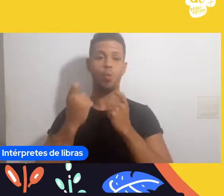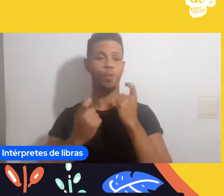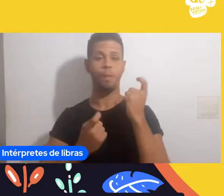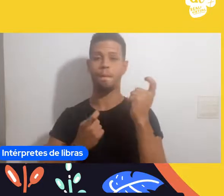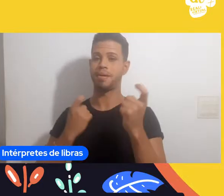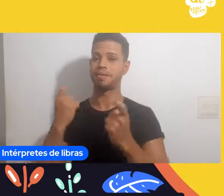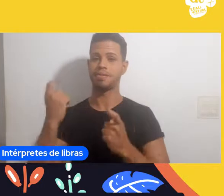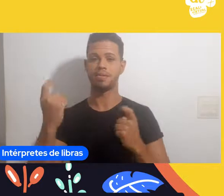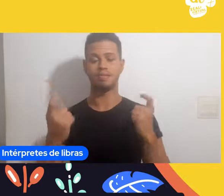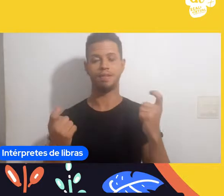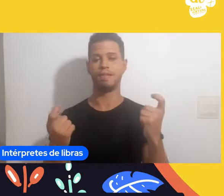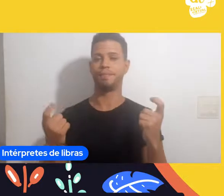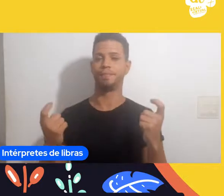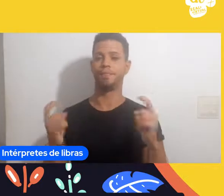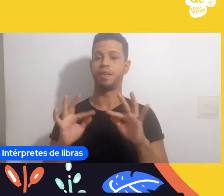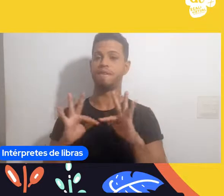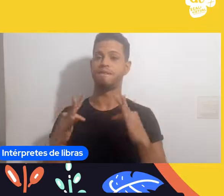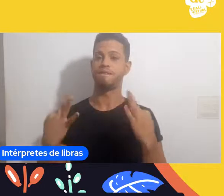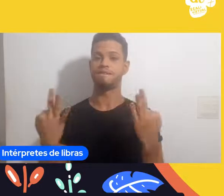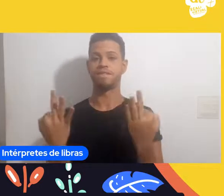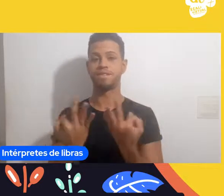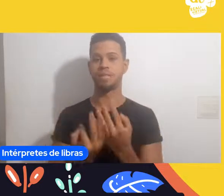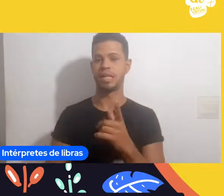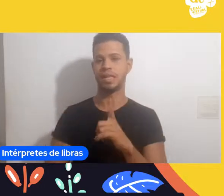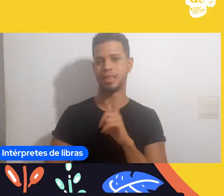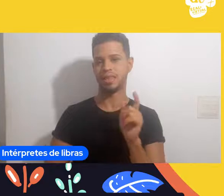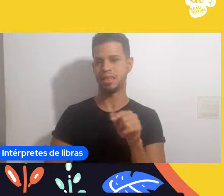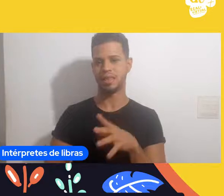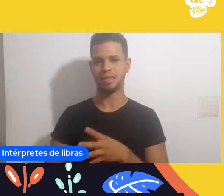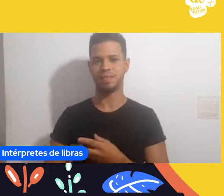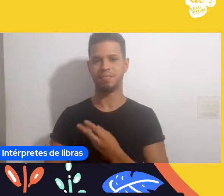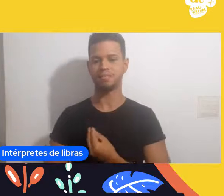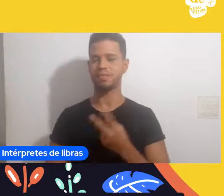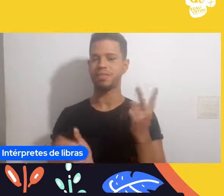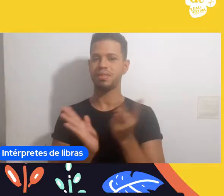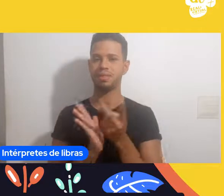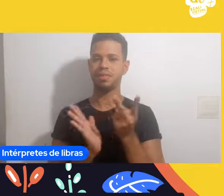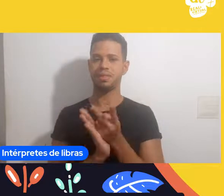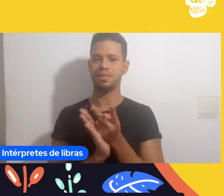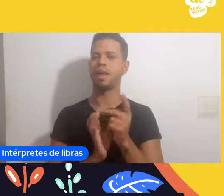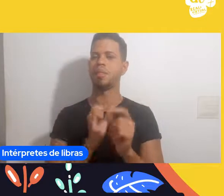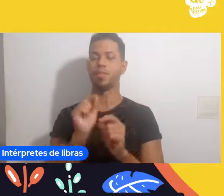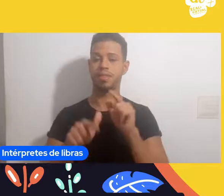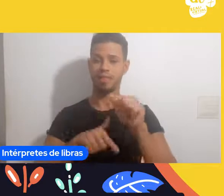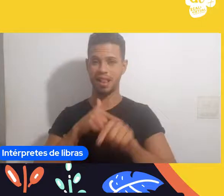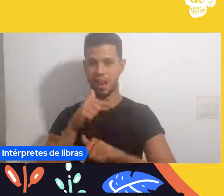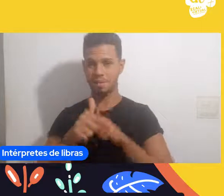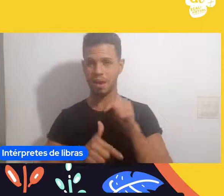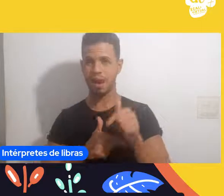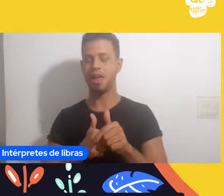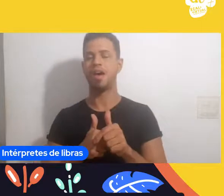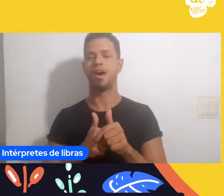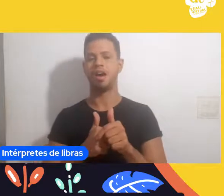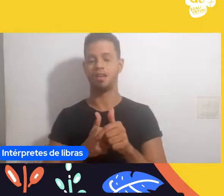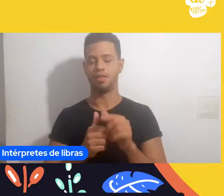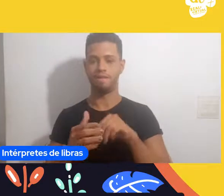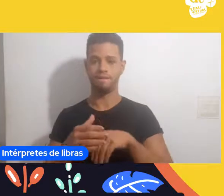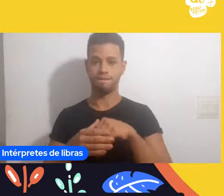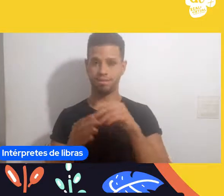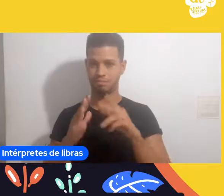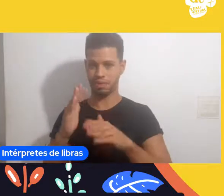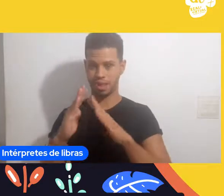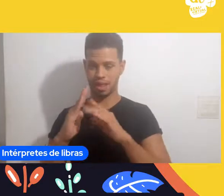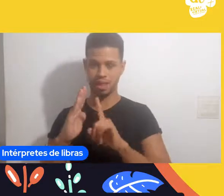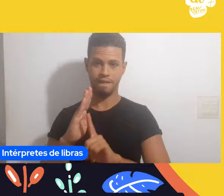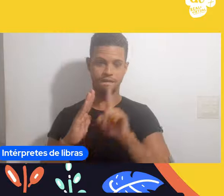onde a família vinha sempre trabalhando fora para poder oferecer mais